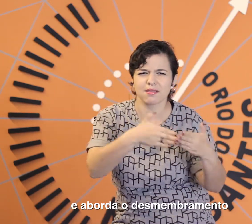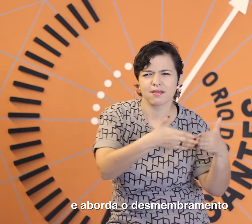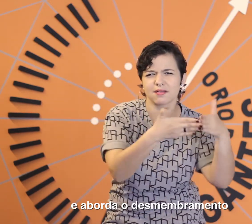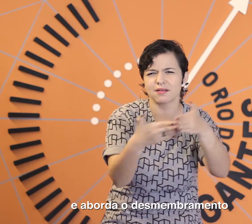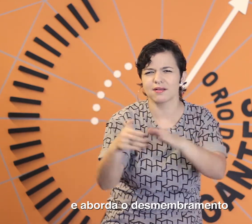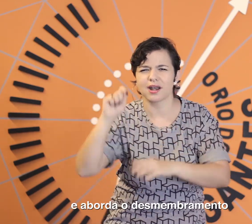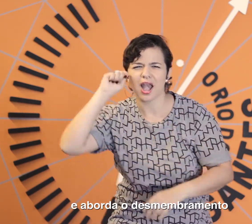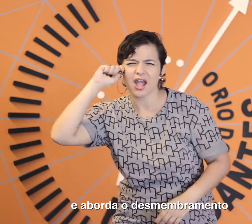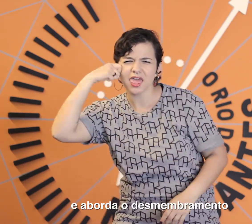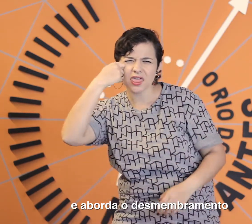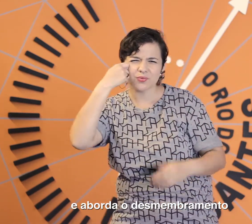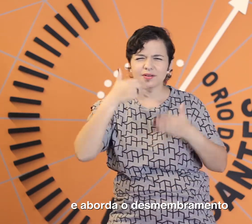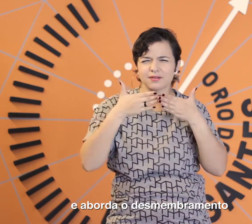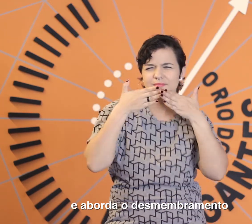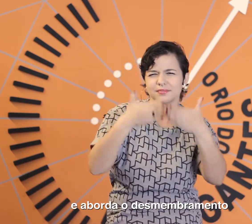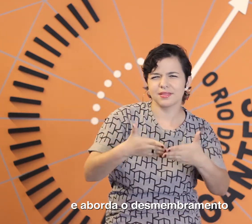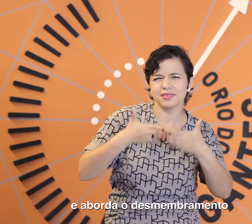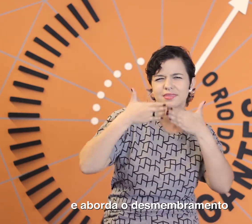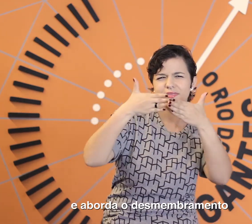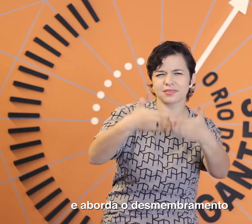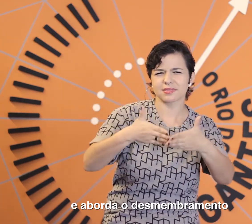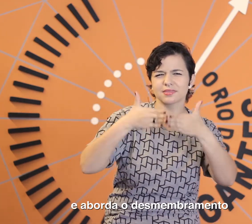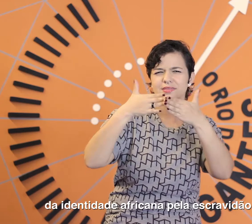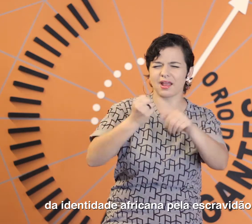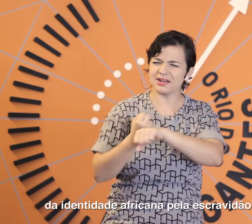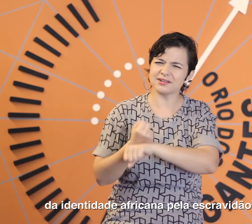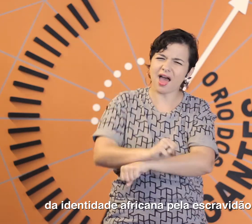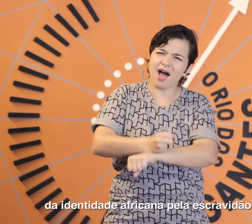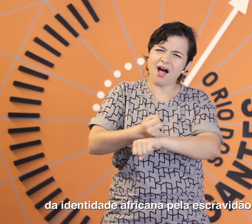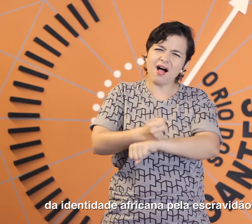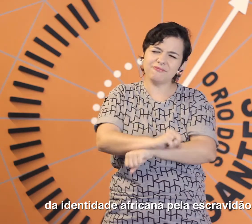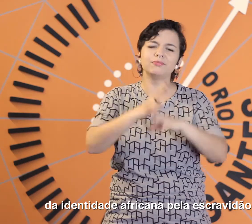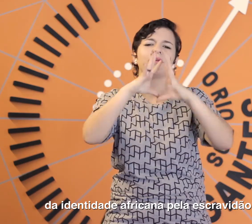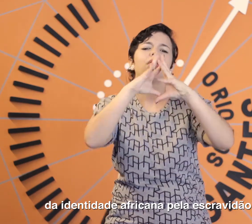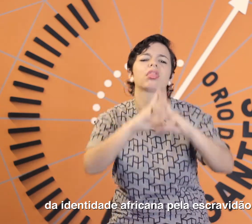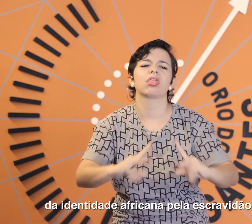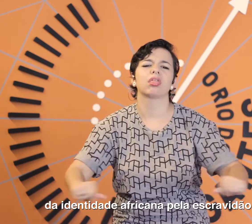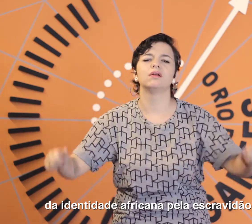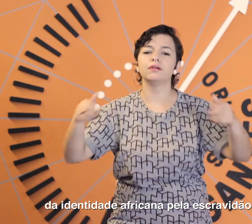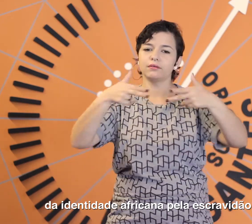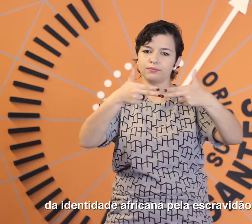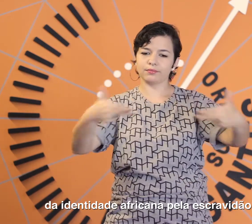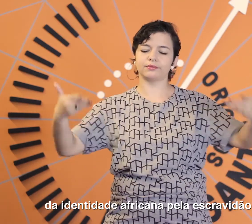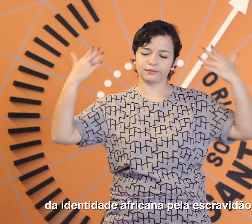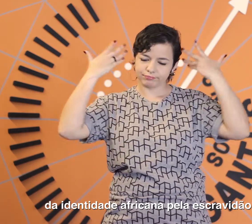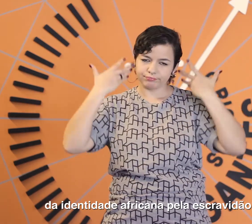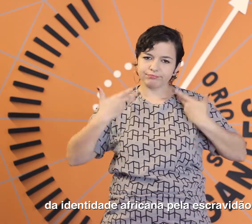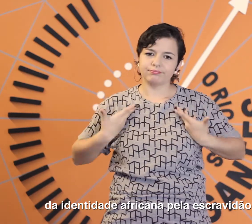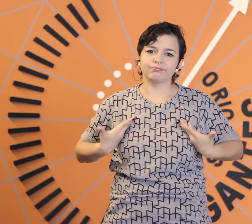e aborda o desmembramento da identidade africana pela escravidão,